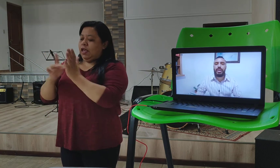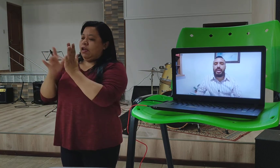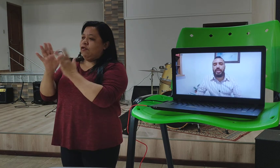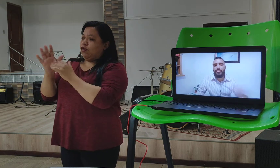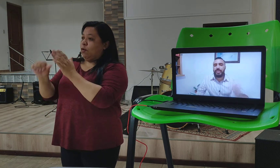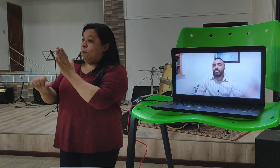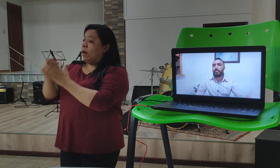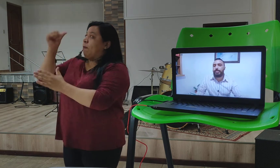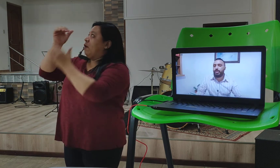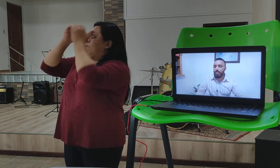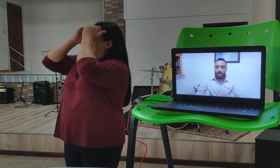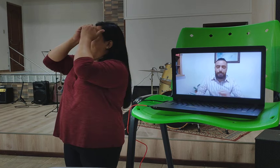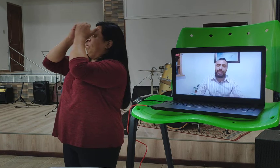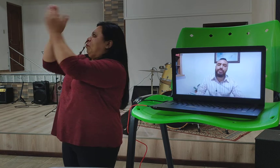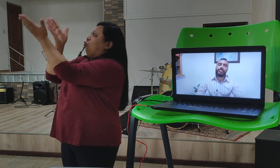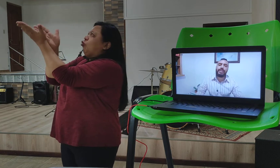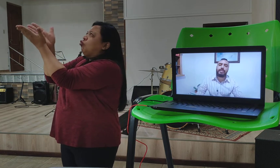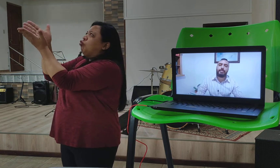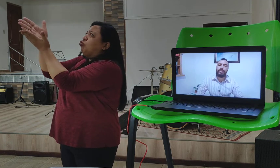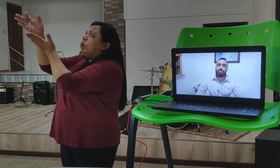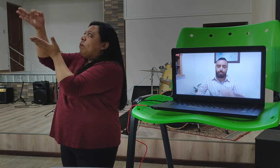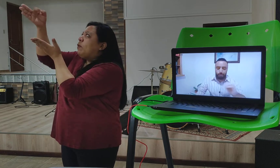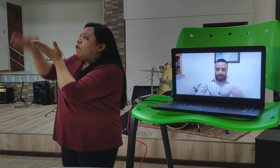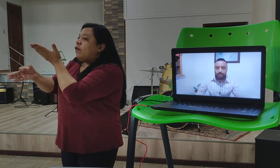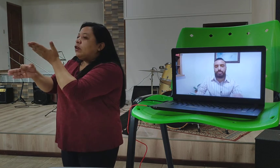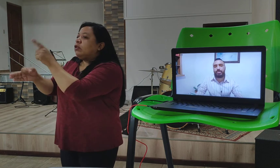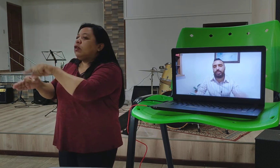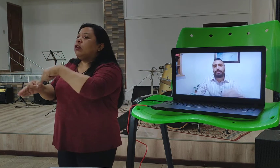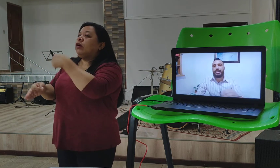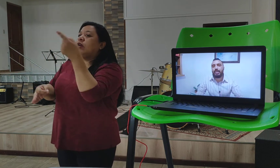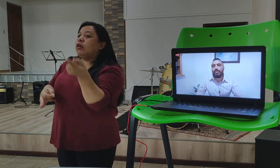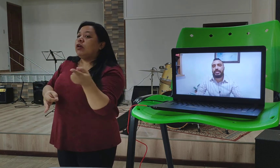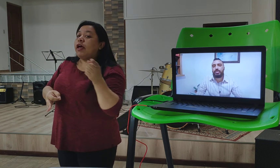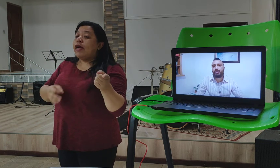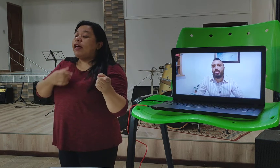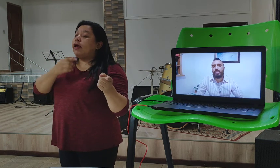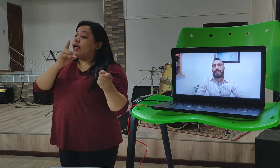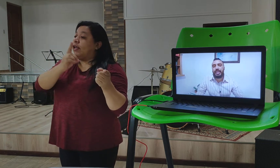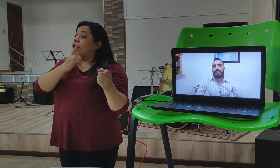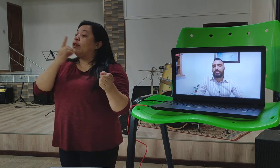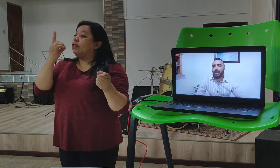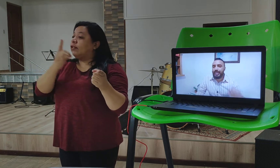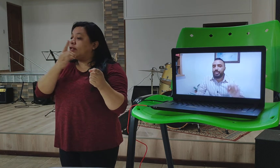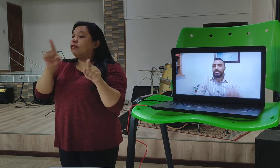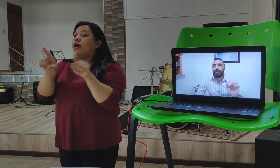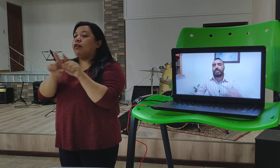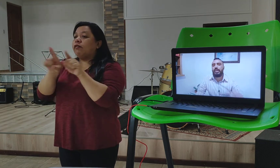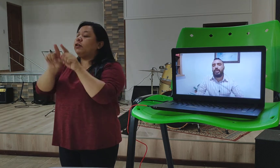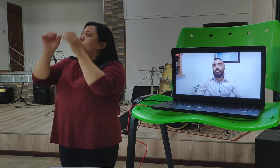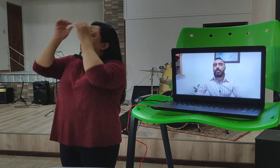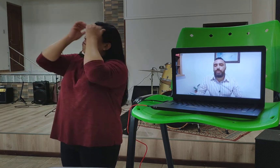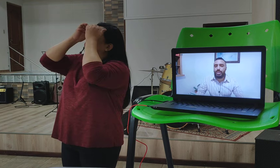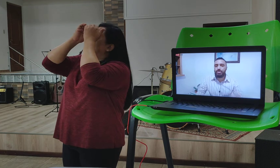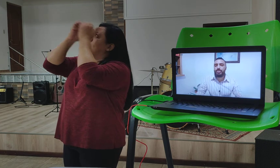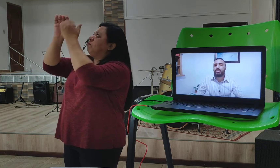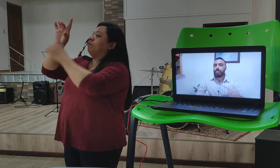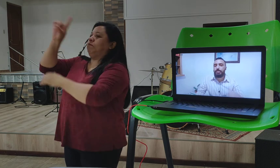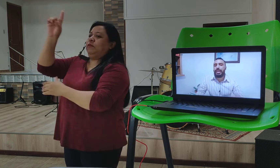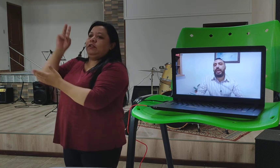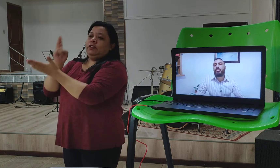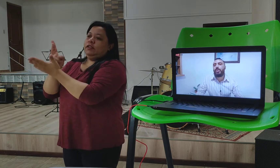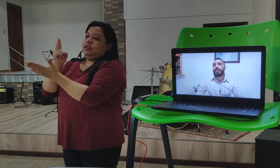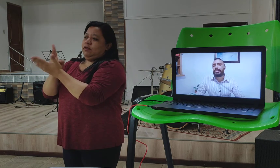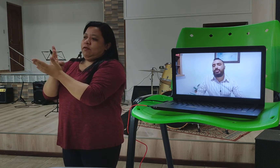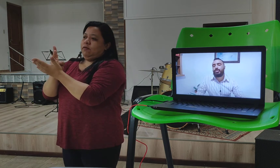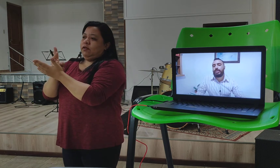Jesus, que veio e cumpriu perfeitamente os planos de Deus para a salvação do homem. Então eu acredito que o Jesus Cristo